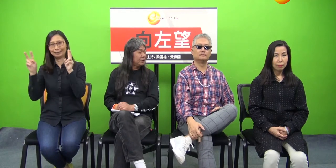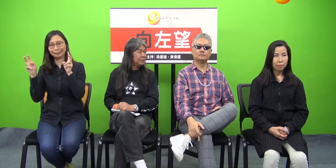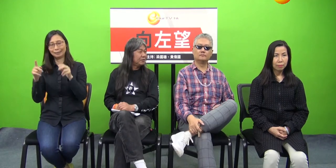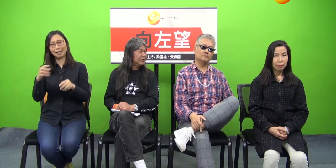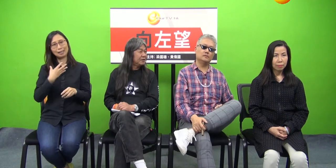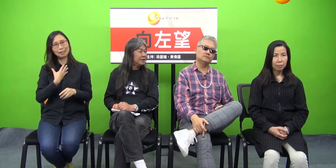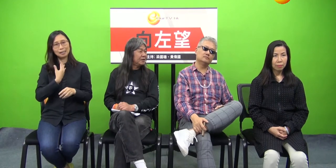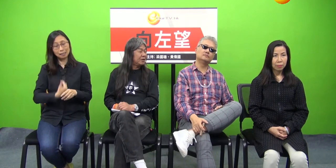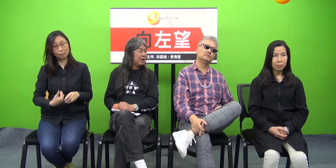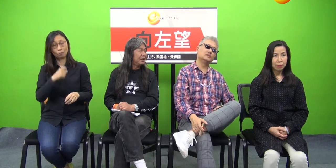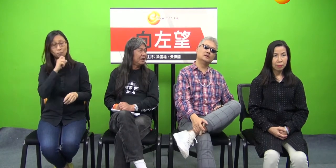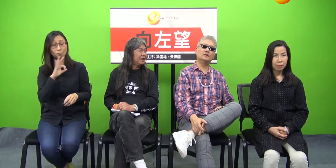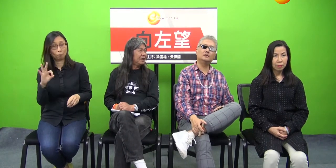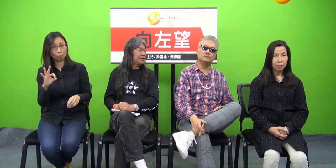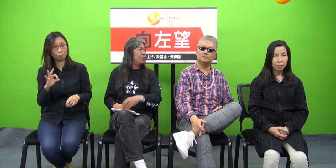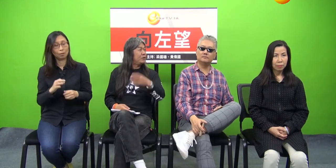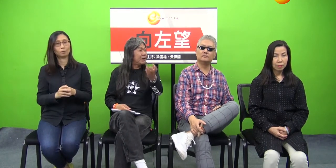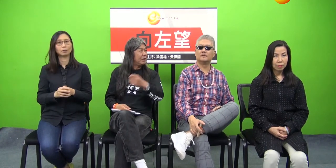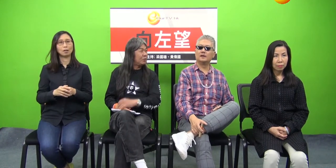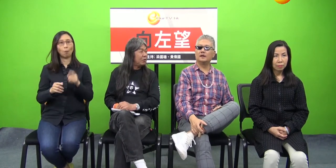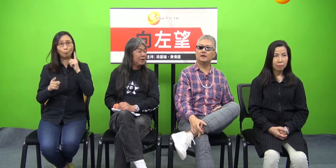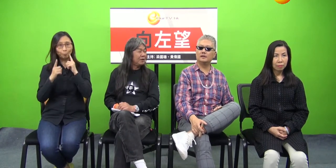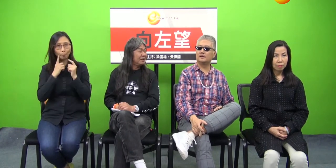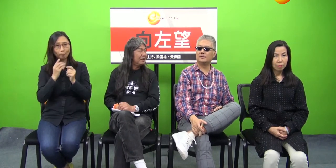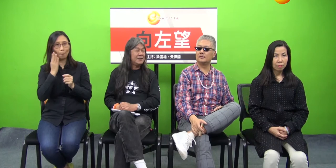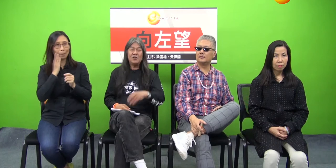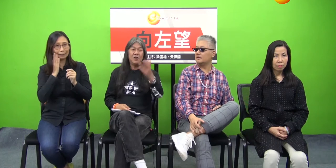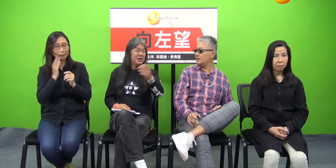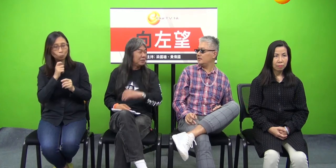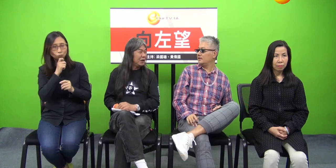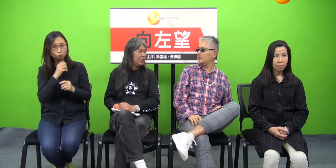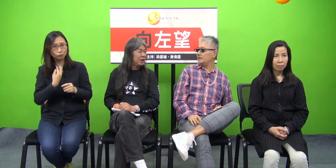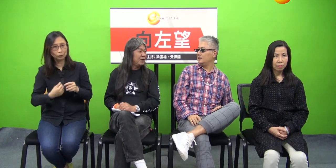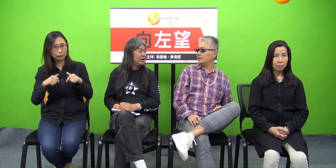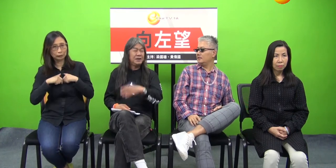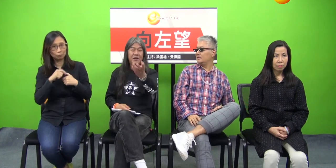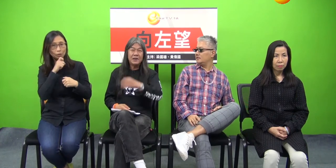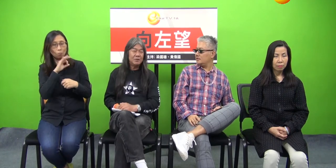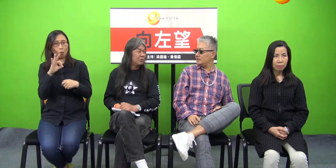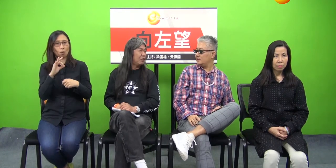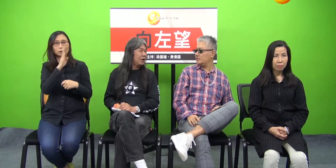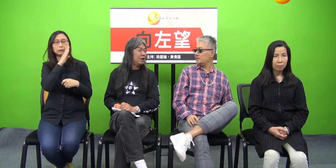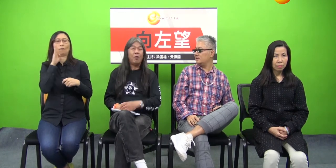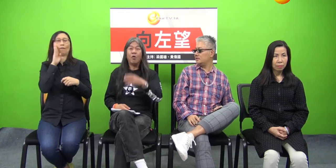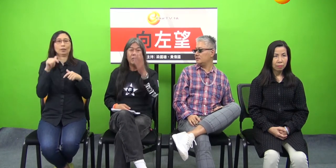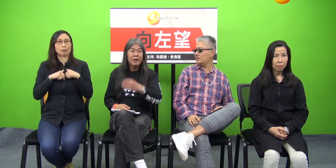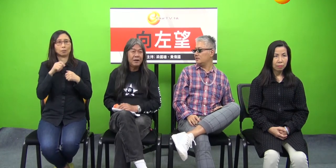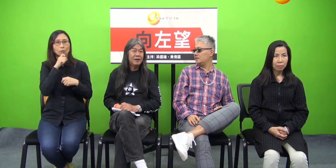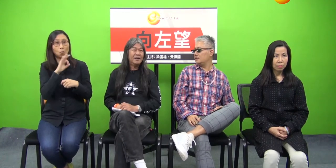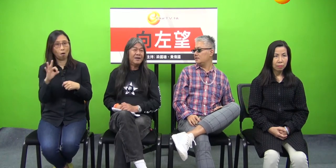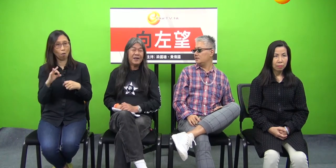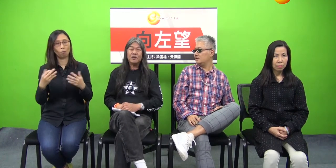啊？係咪啊？羞惡之心你有冇啊？慈讓之心你有冇啊？是非之心你有冇啊？冇啊